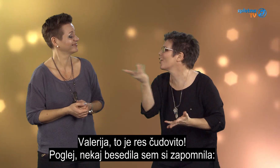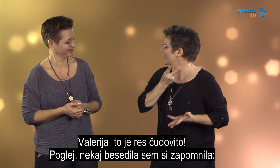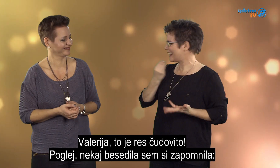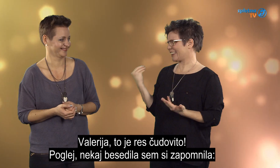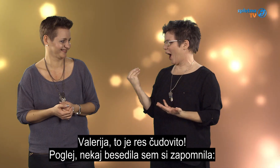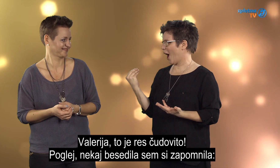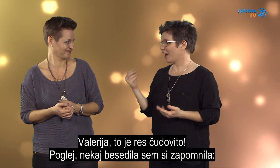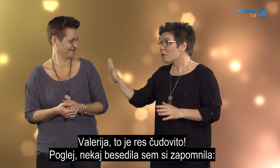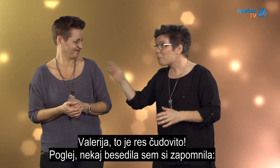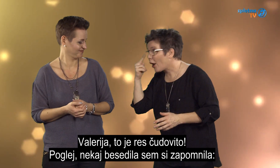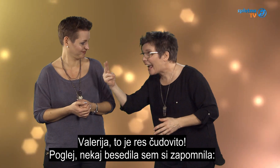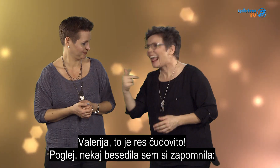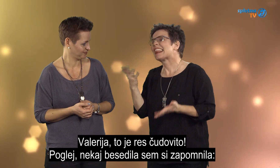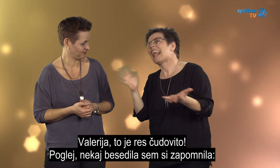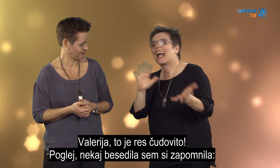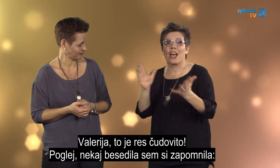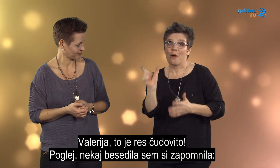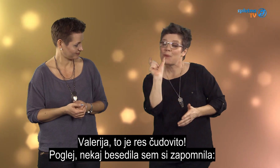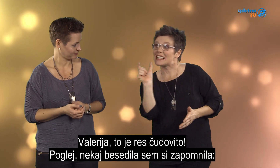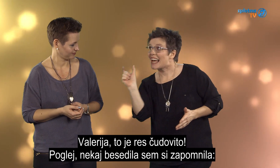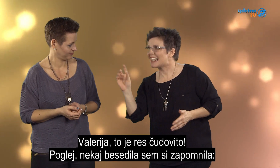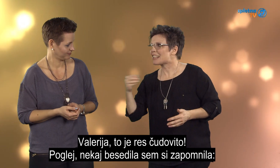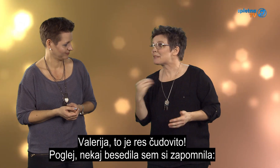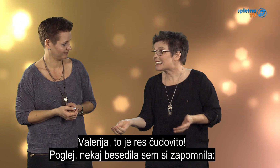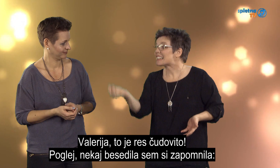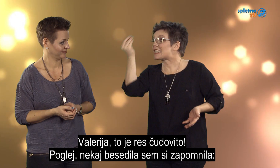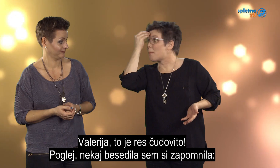Čudovito. Poglej, nekaj besedila sem si zapomnila.